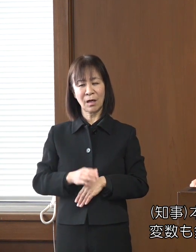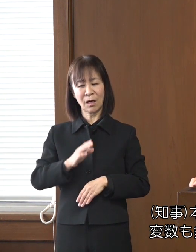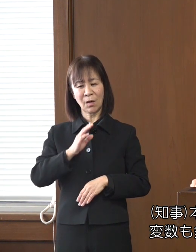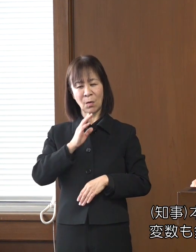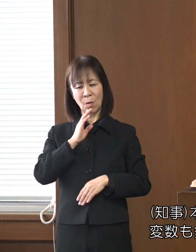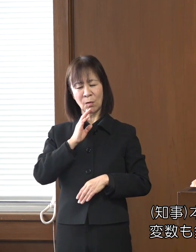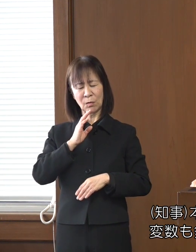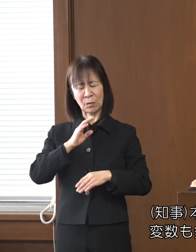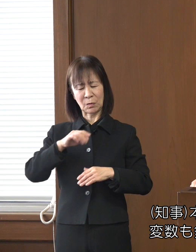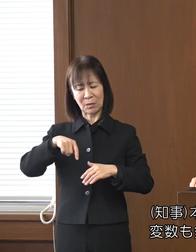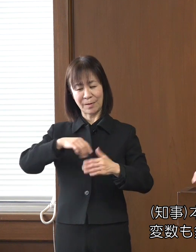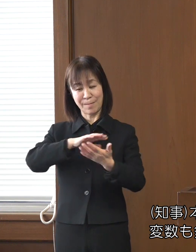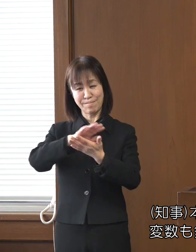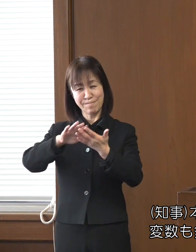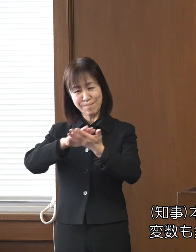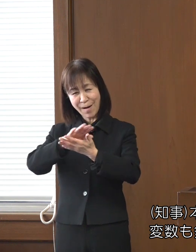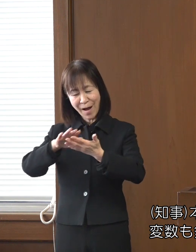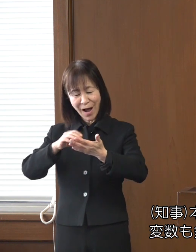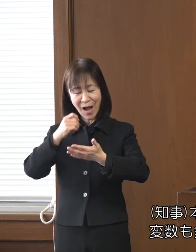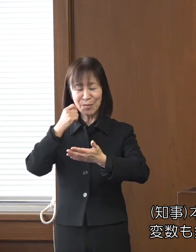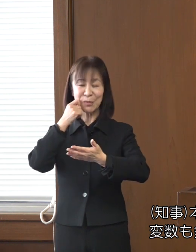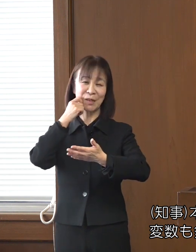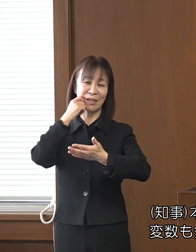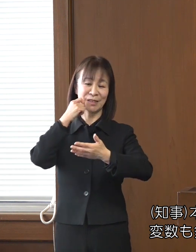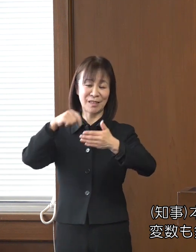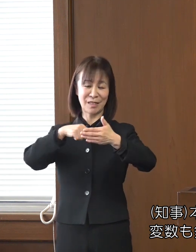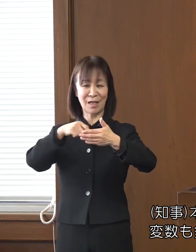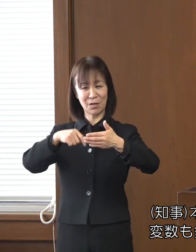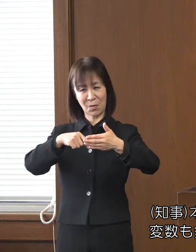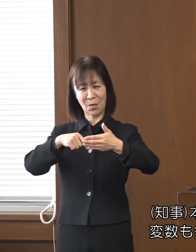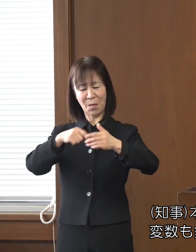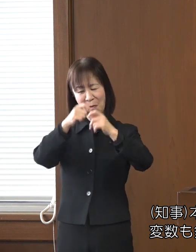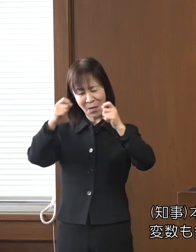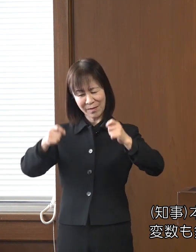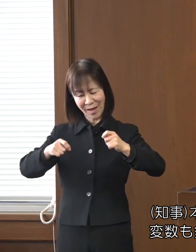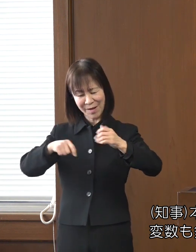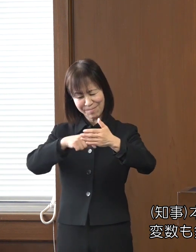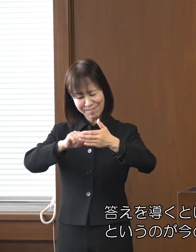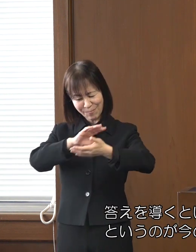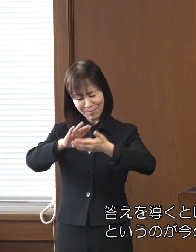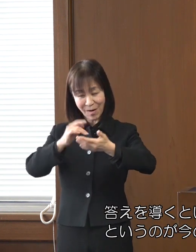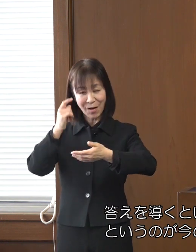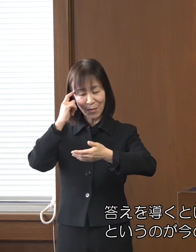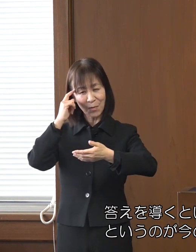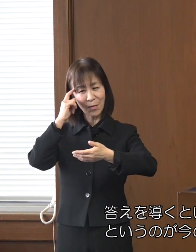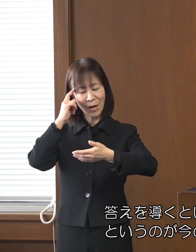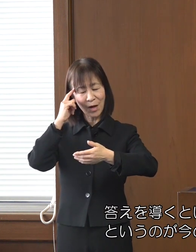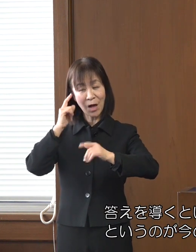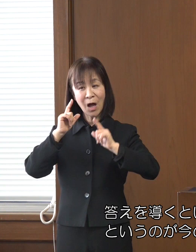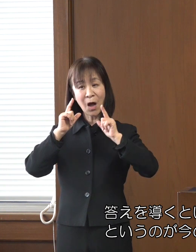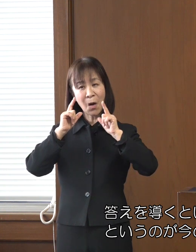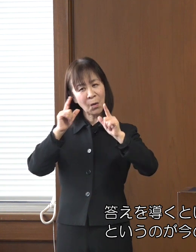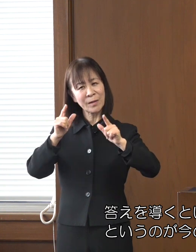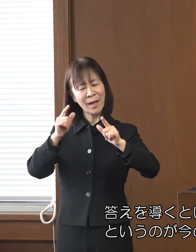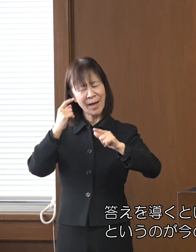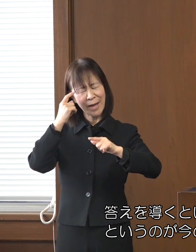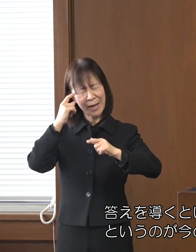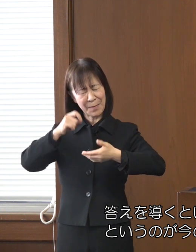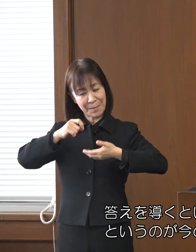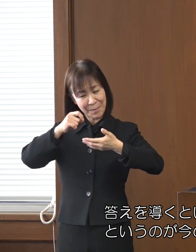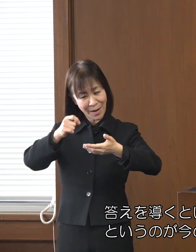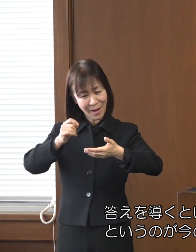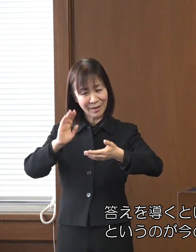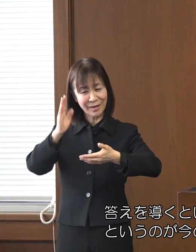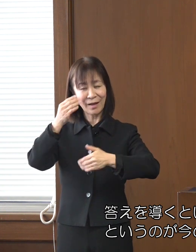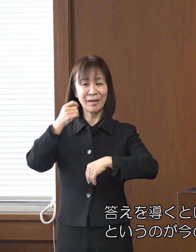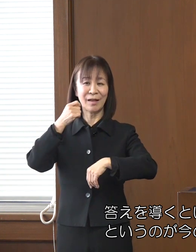な方程式で変数も多い問題なので、答えを導くというのは容易ではないなっていうの